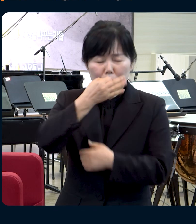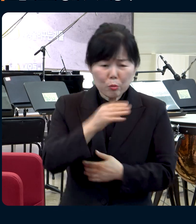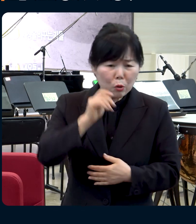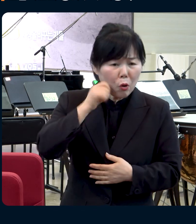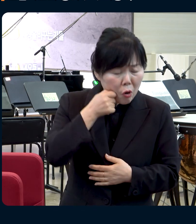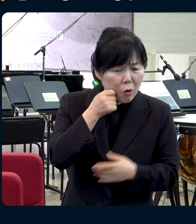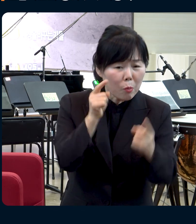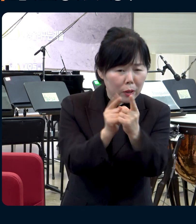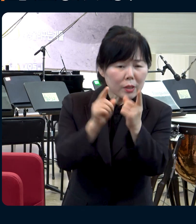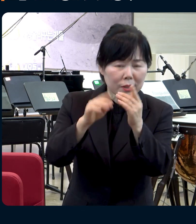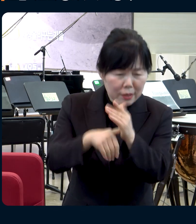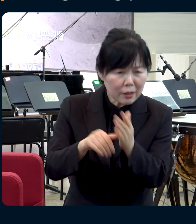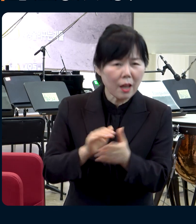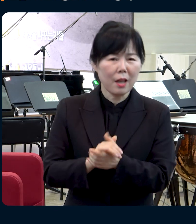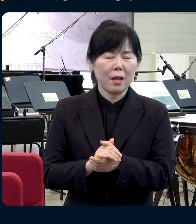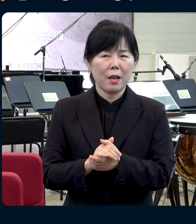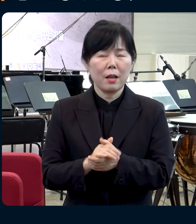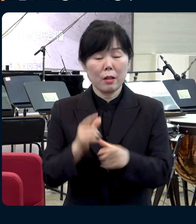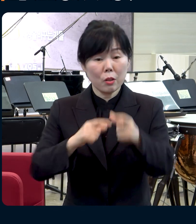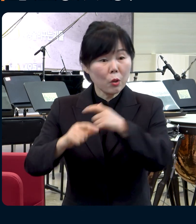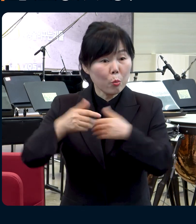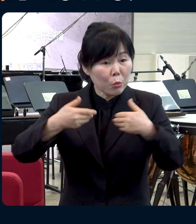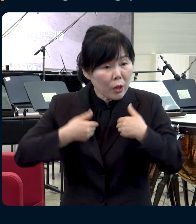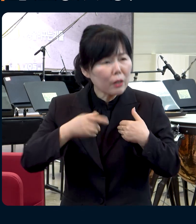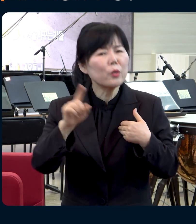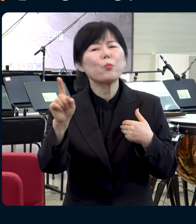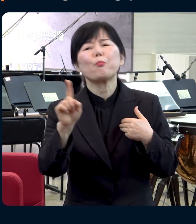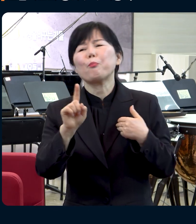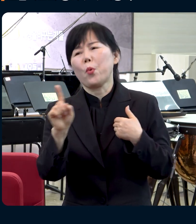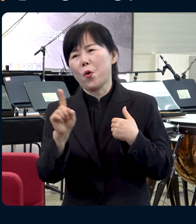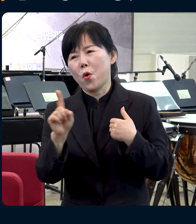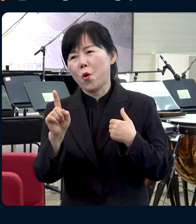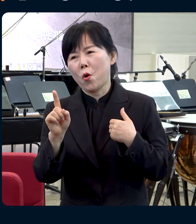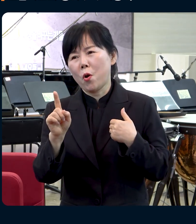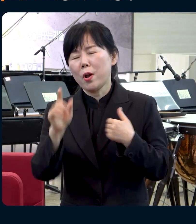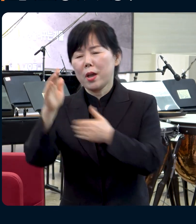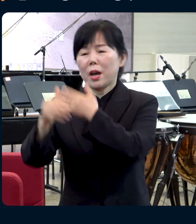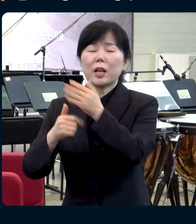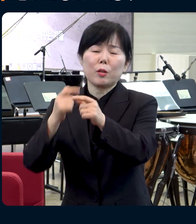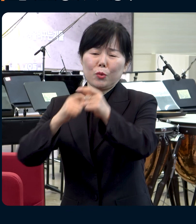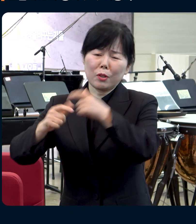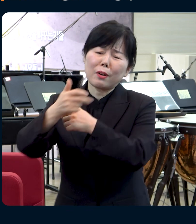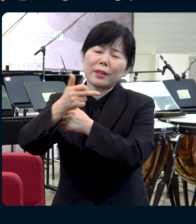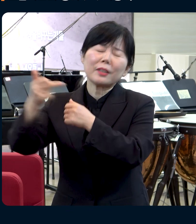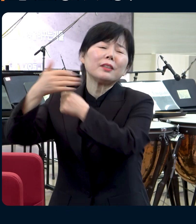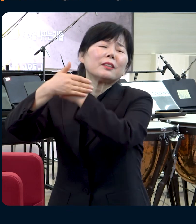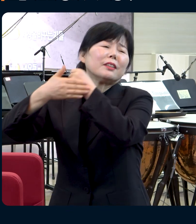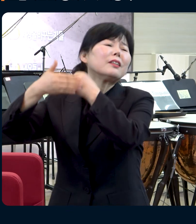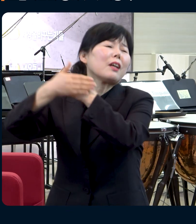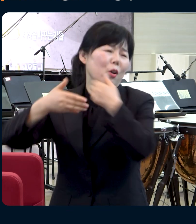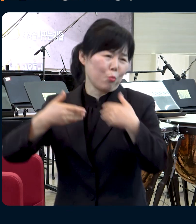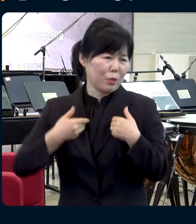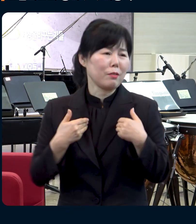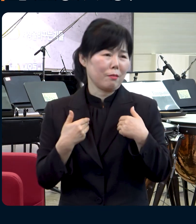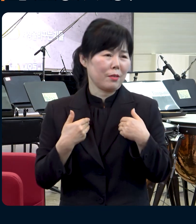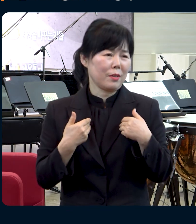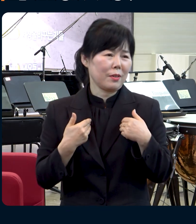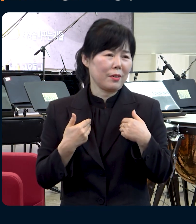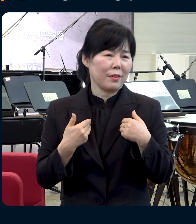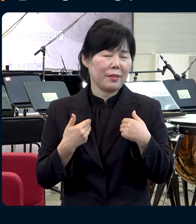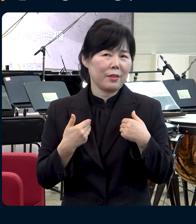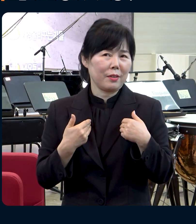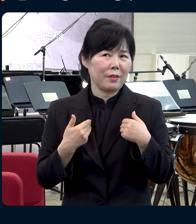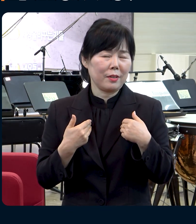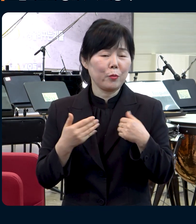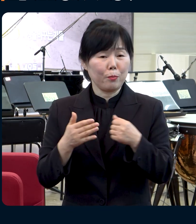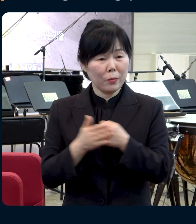더 찾아오면은요, 우리에게 더 필요한 것은 하나님의 더 큰 은혜가 필요한 것입니다. 근데 여러분,